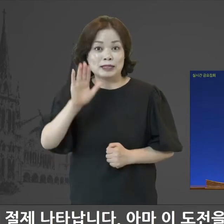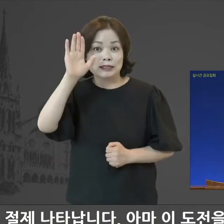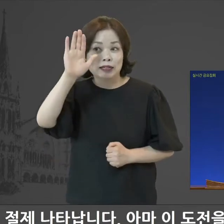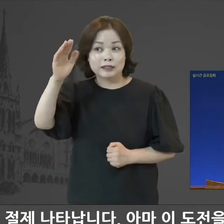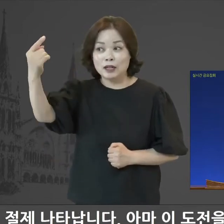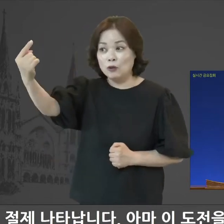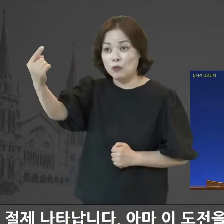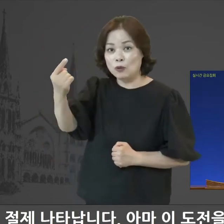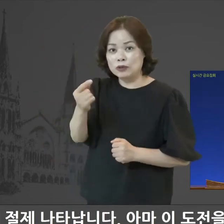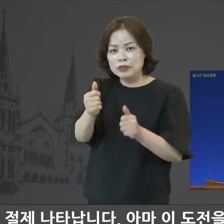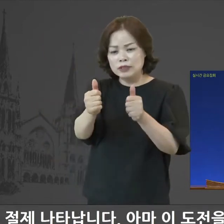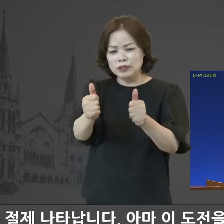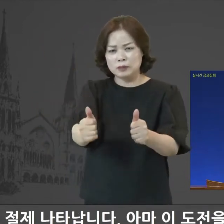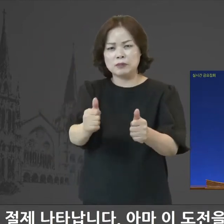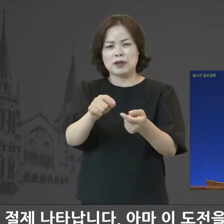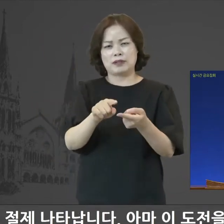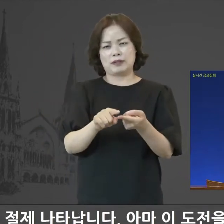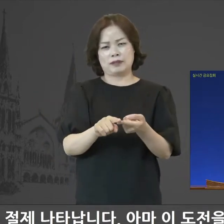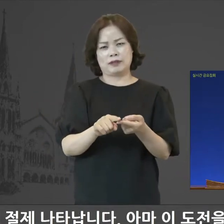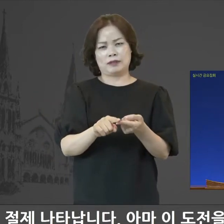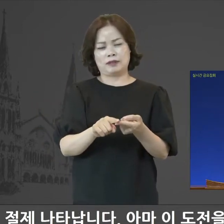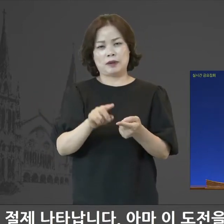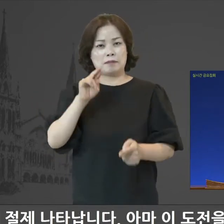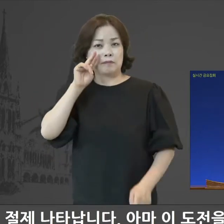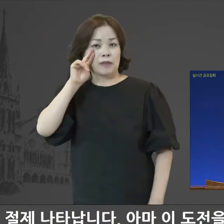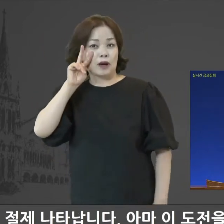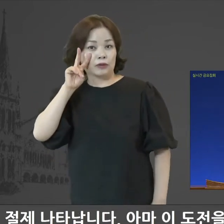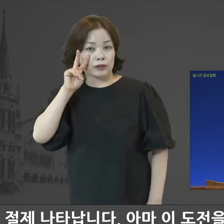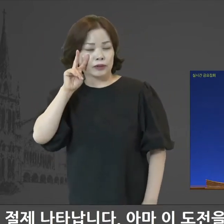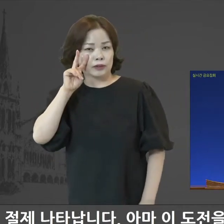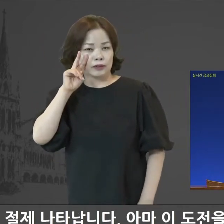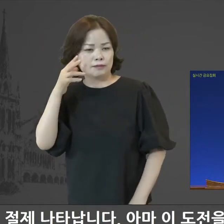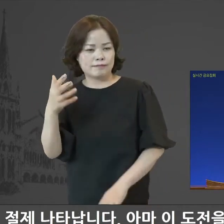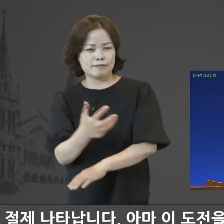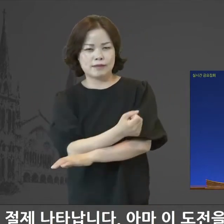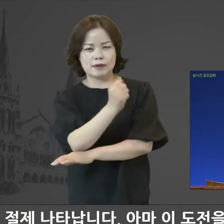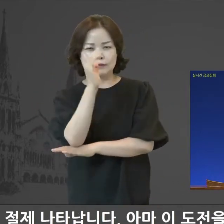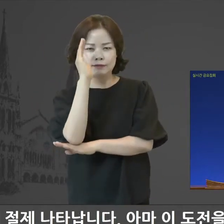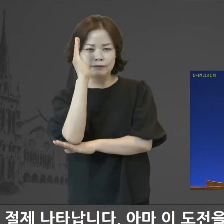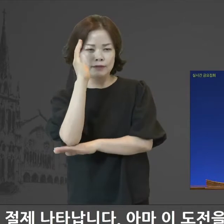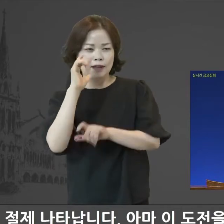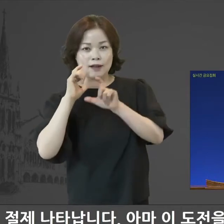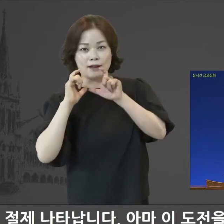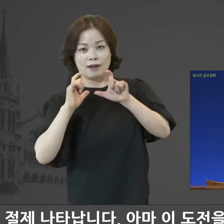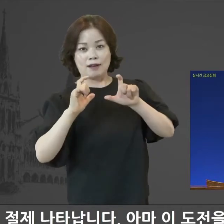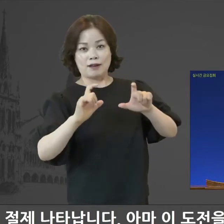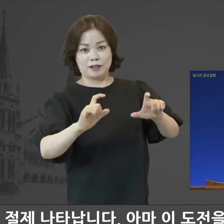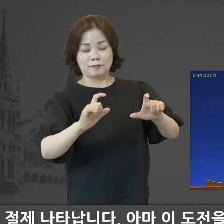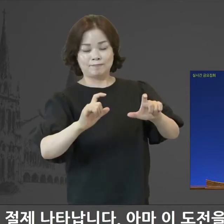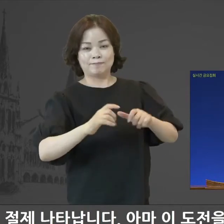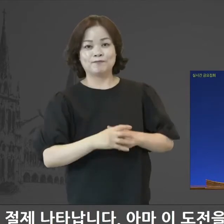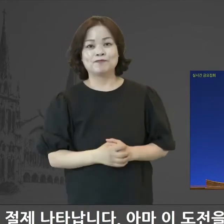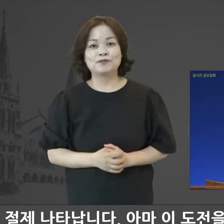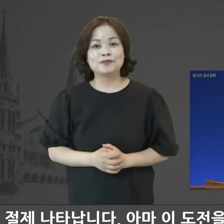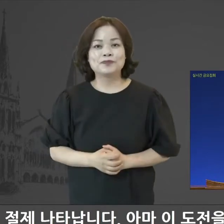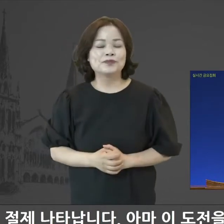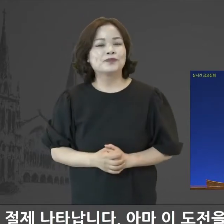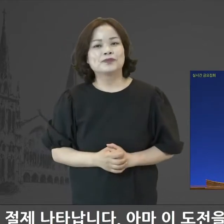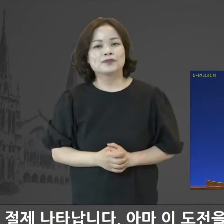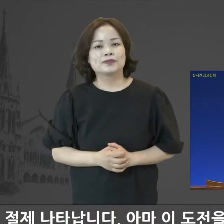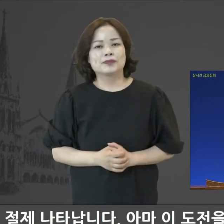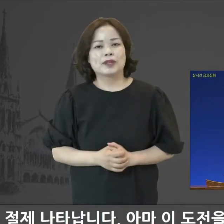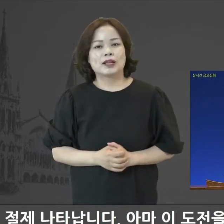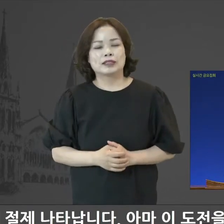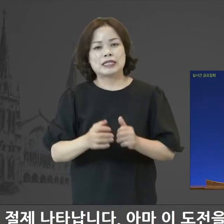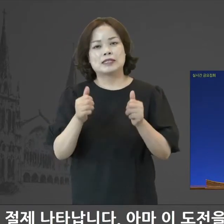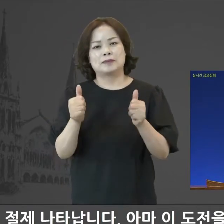올 심판에 대해서 바울이 또 선포를 하게 되지요. 사실